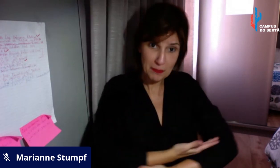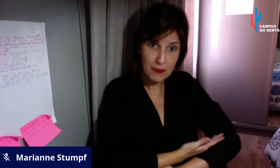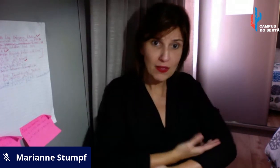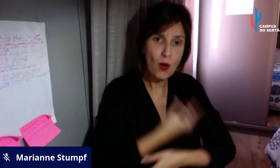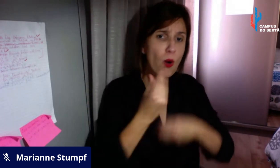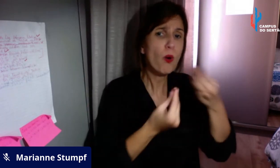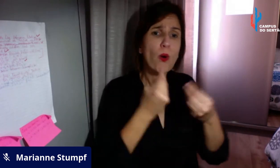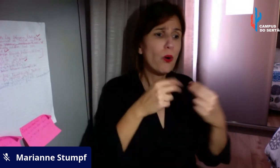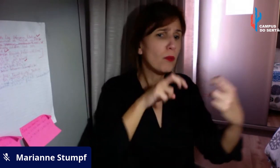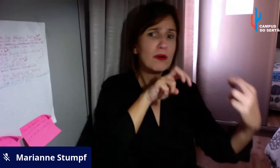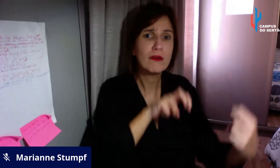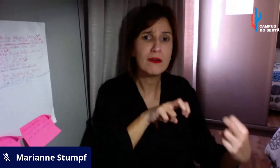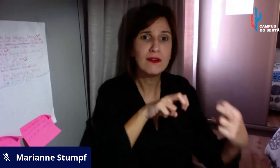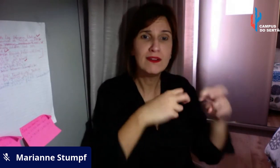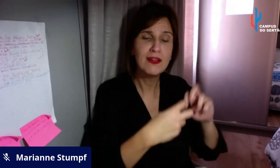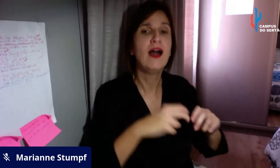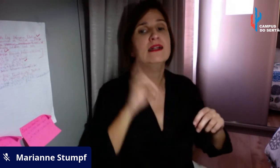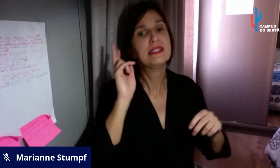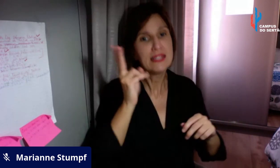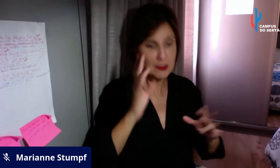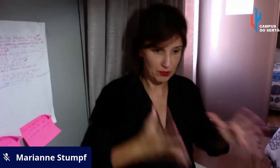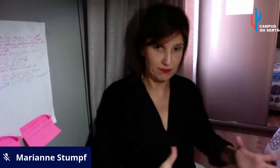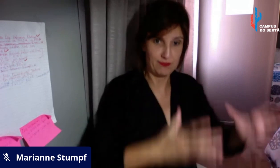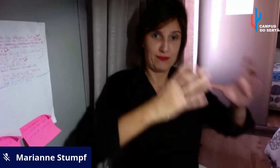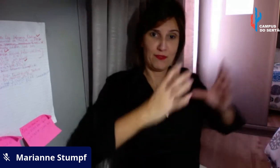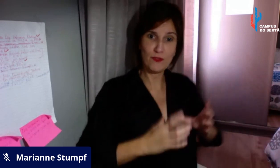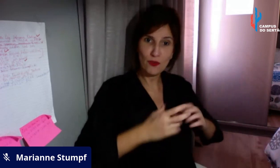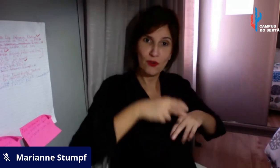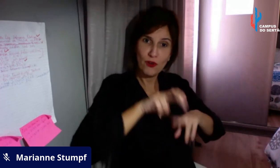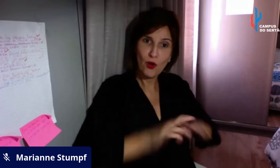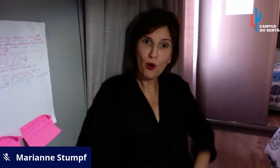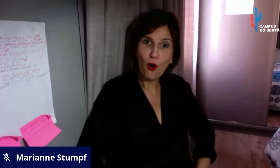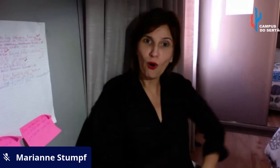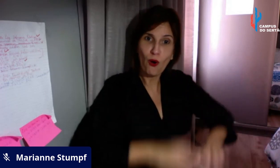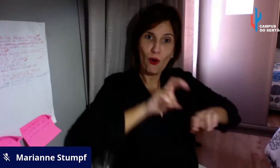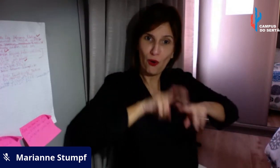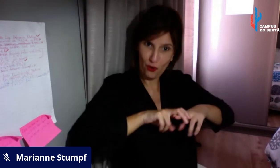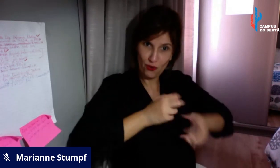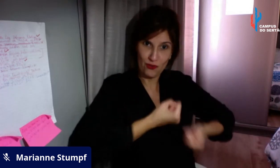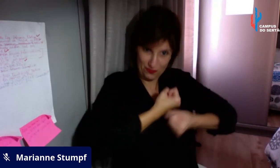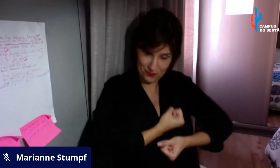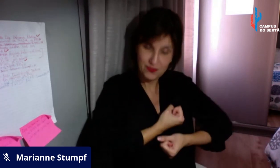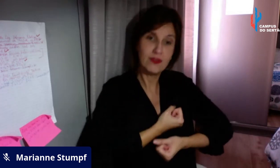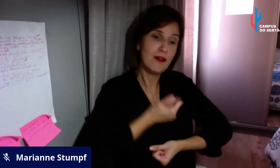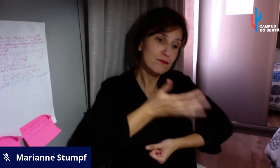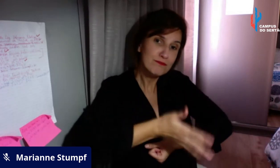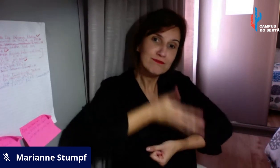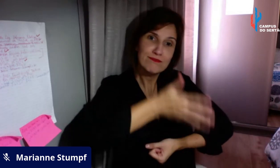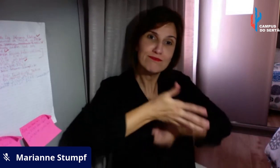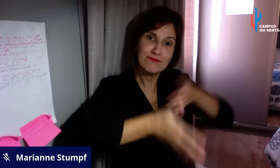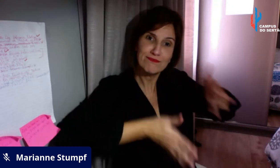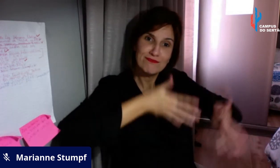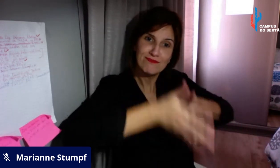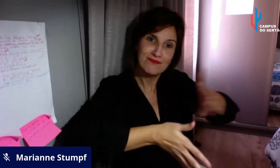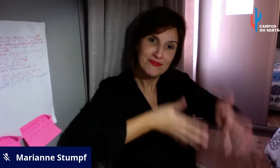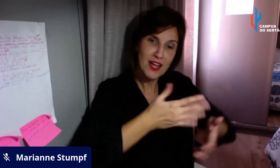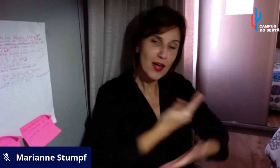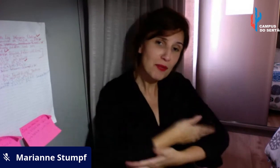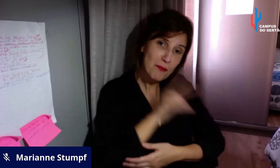e nós nos debruçamos mais na questão dos conteúdos, mas o trabalho em sala de aula com bebês, por exemplo, sempre deve ser feito com o